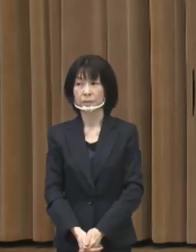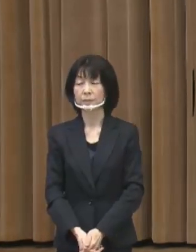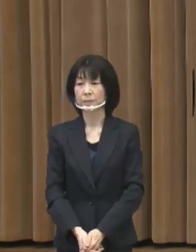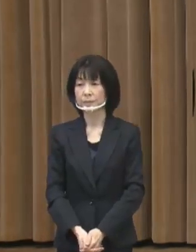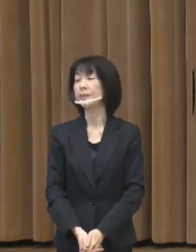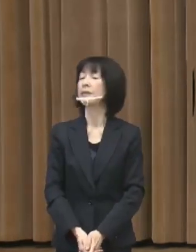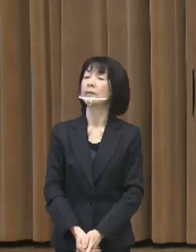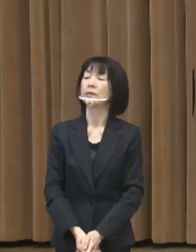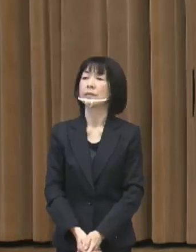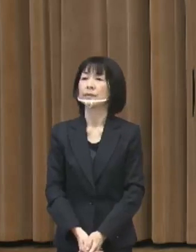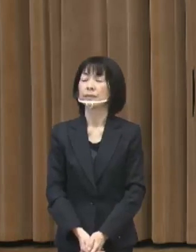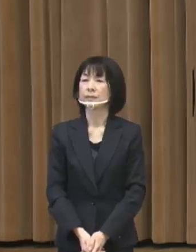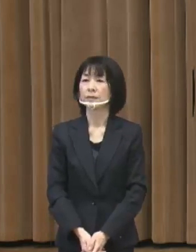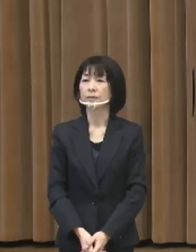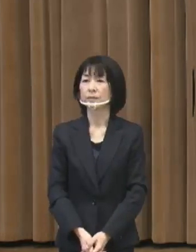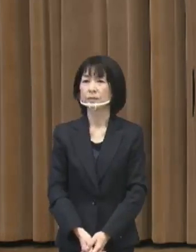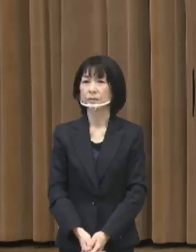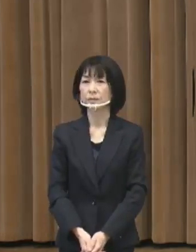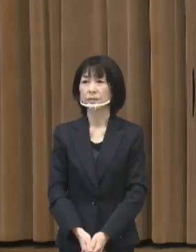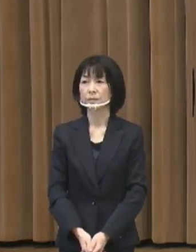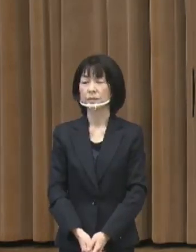でしょう